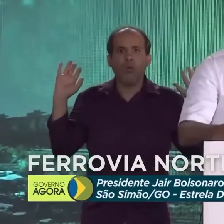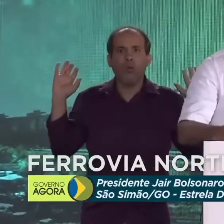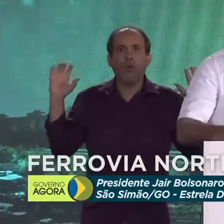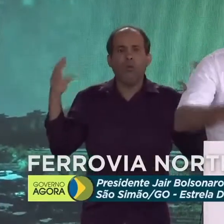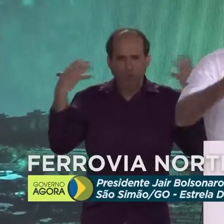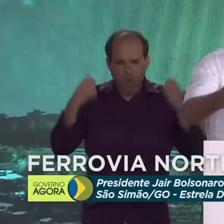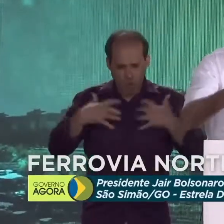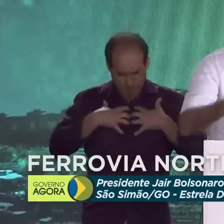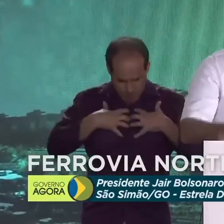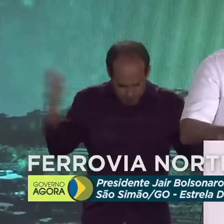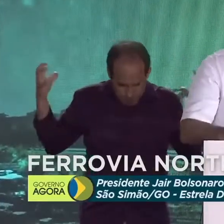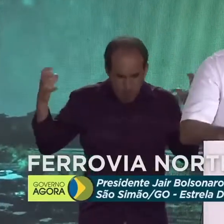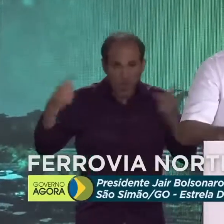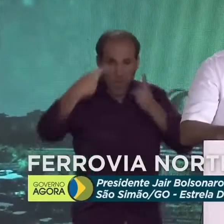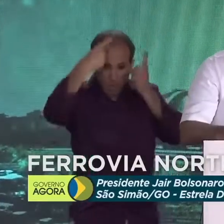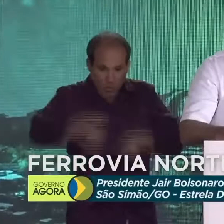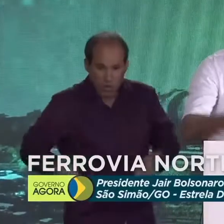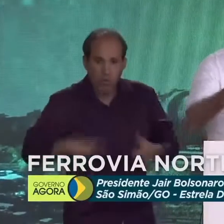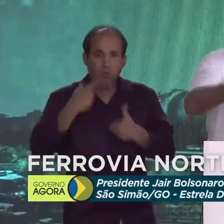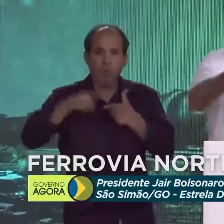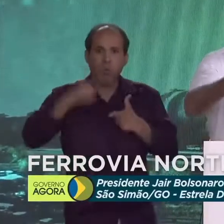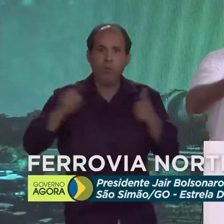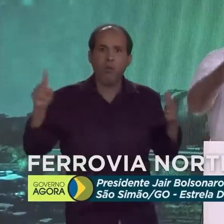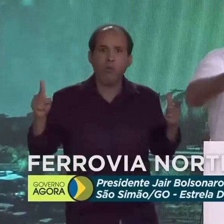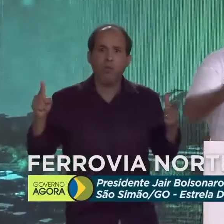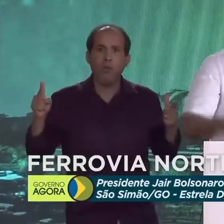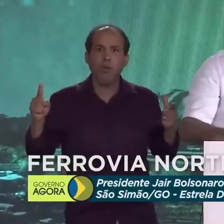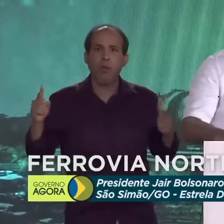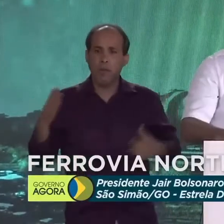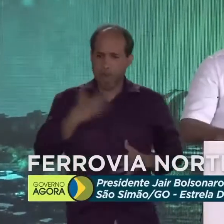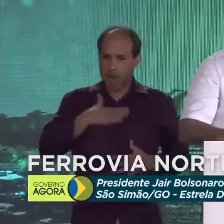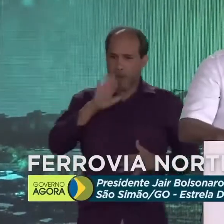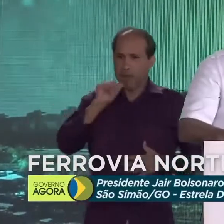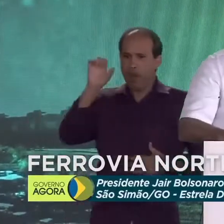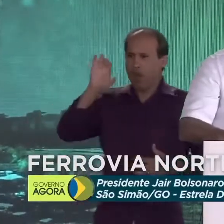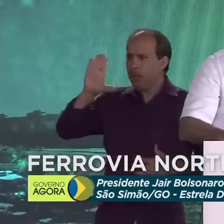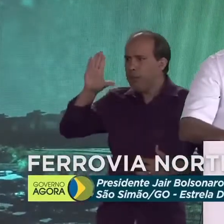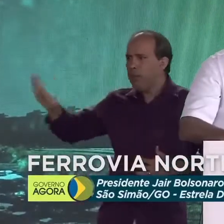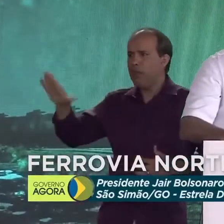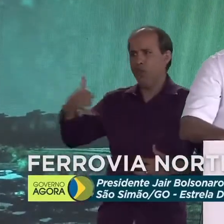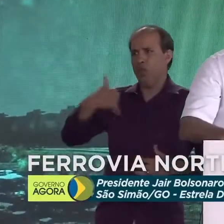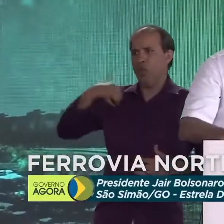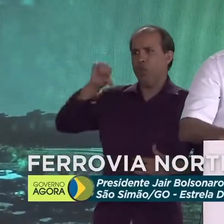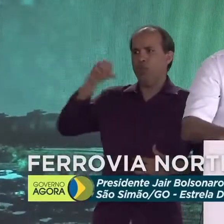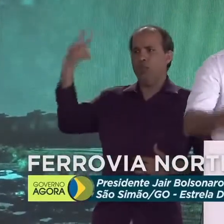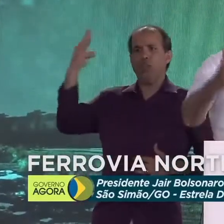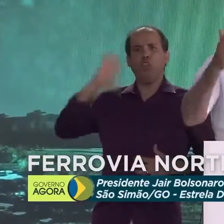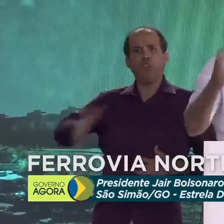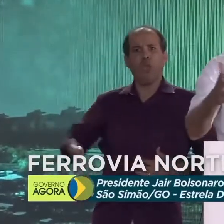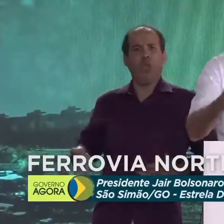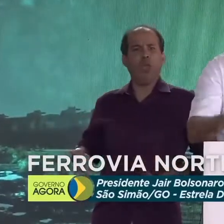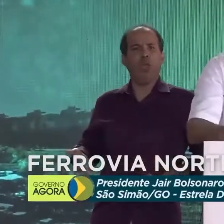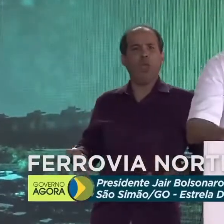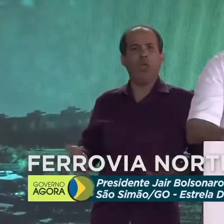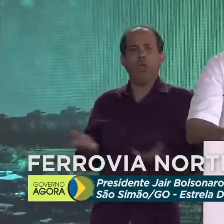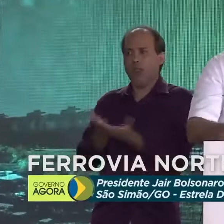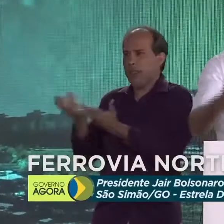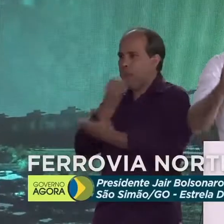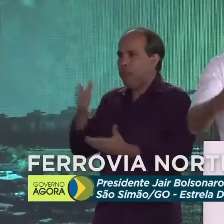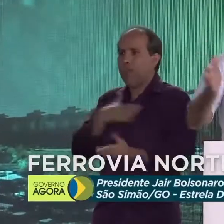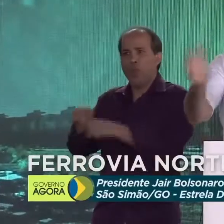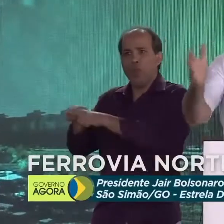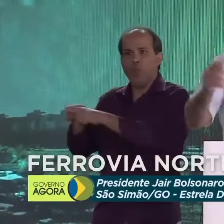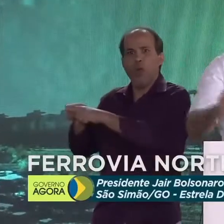peito aberto enfrentar o problema, deixar a minha mãe, Dona Olinda, com 93 anos de idade, como ela está sendo bem tratada, meus